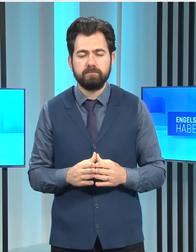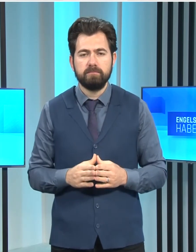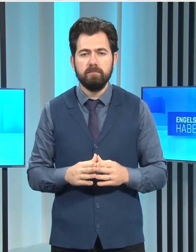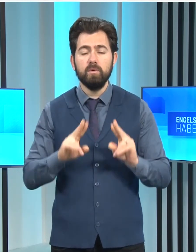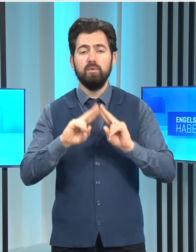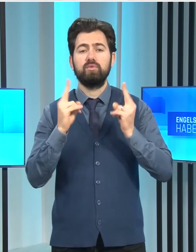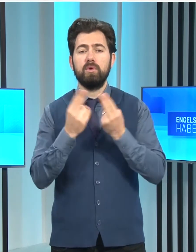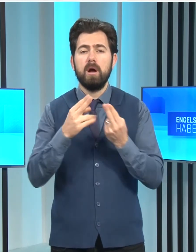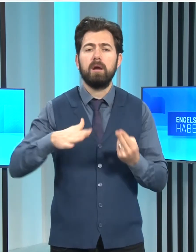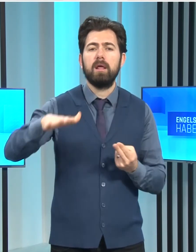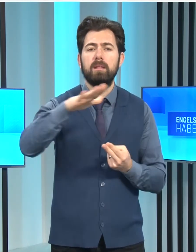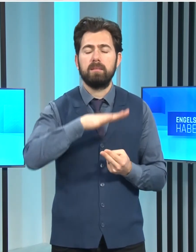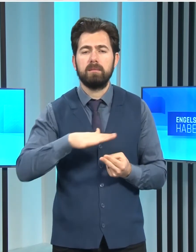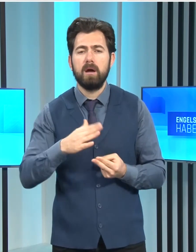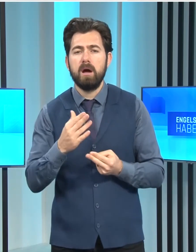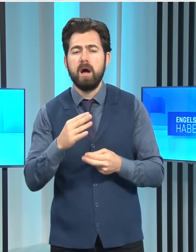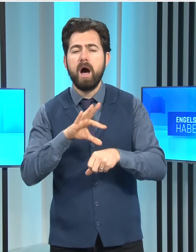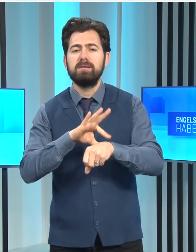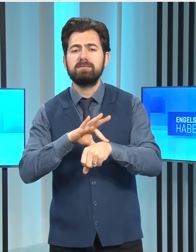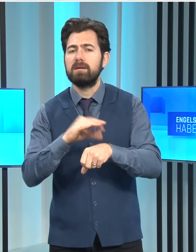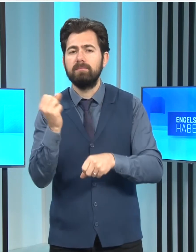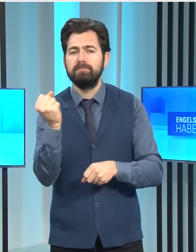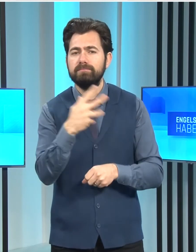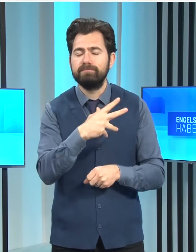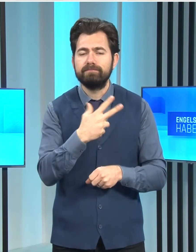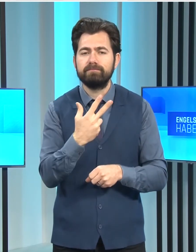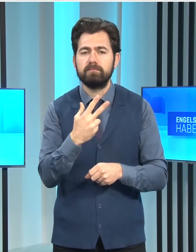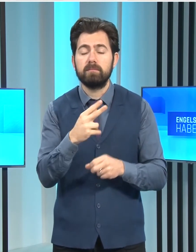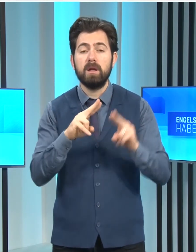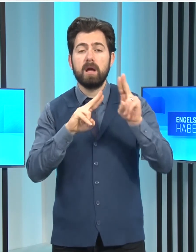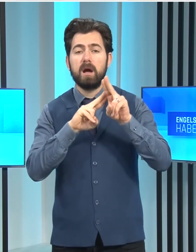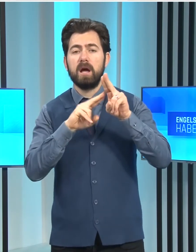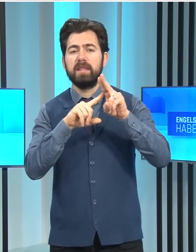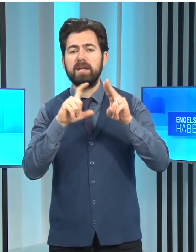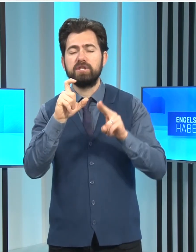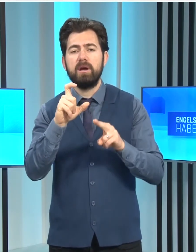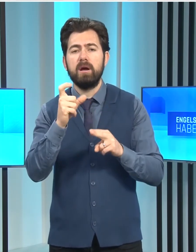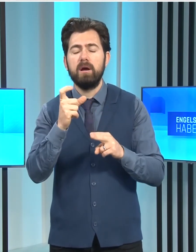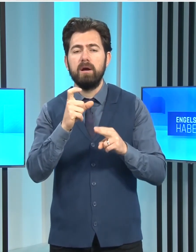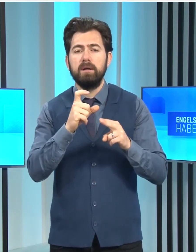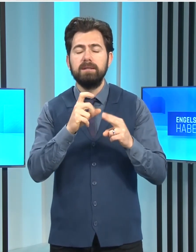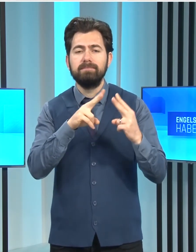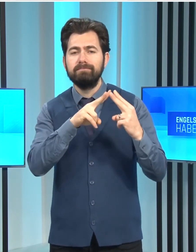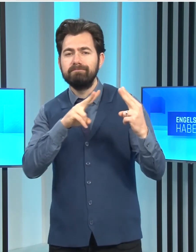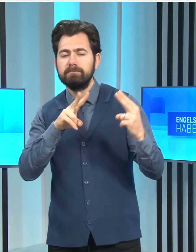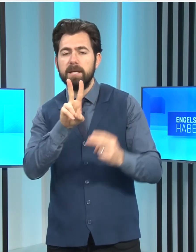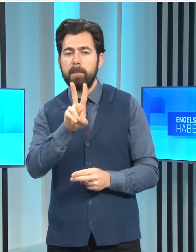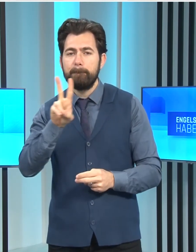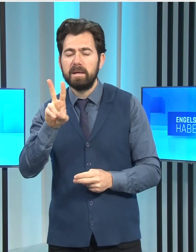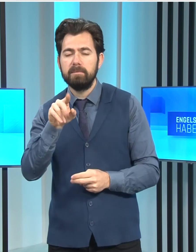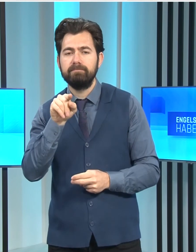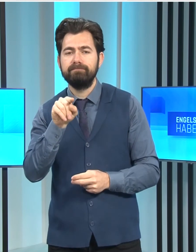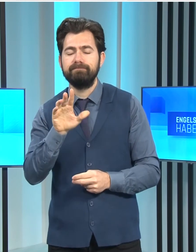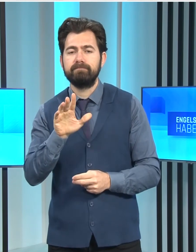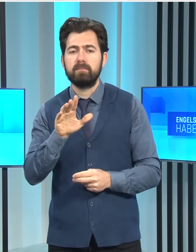Dünya genelinde vaka sayısı sıralamasında Kuzey Kıbrıs Türk Cumhuriyeti 22. sırada,